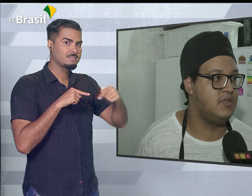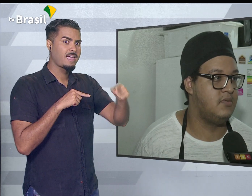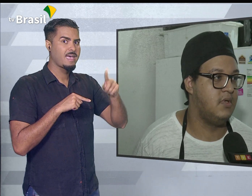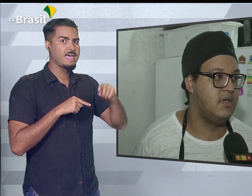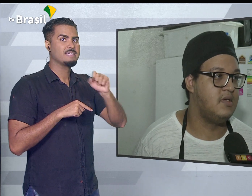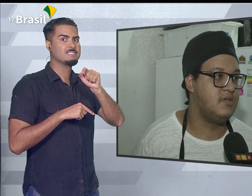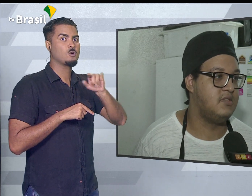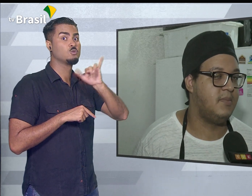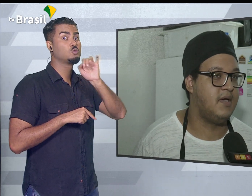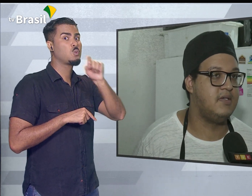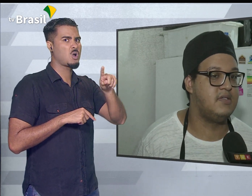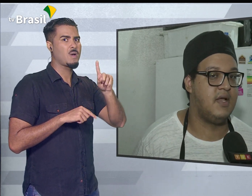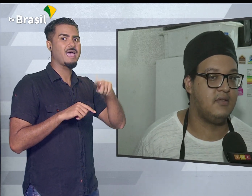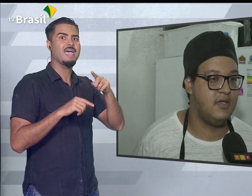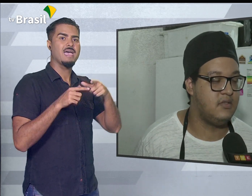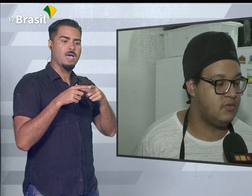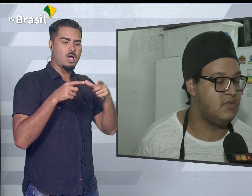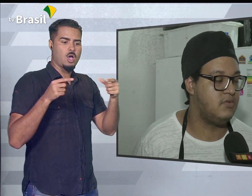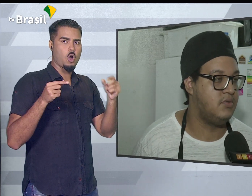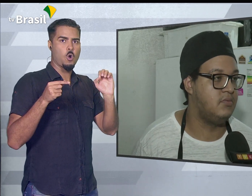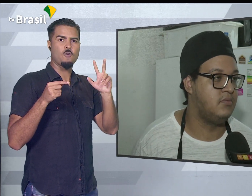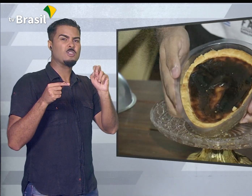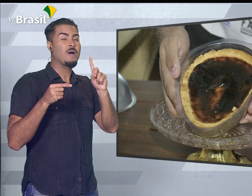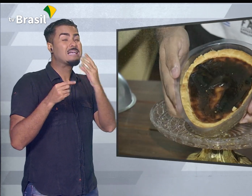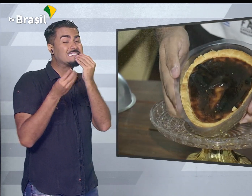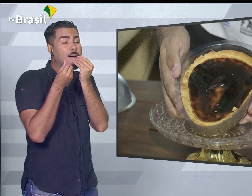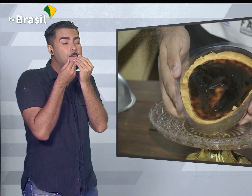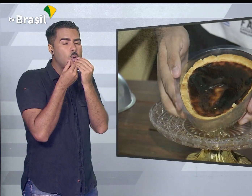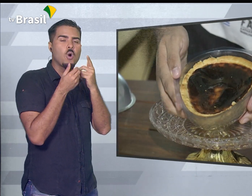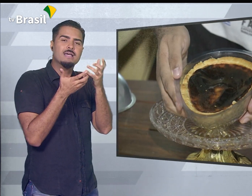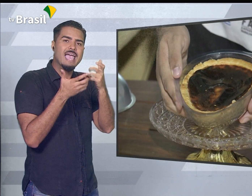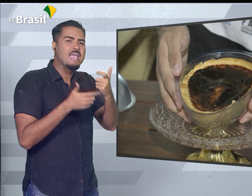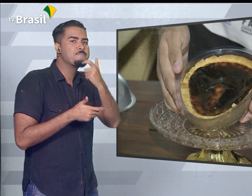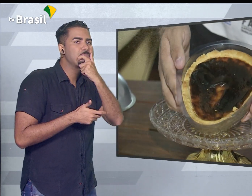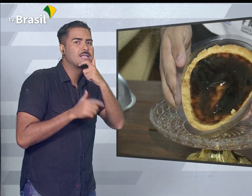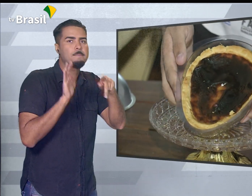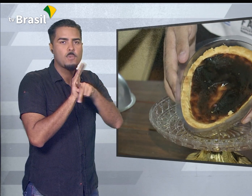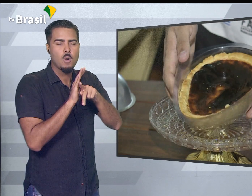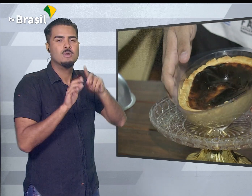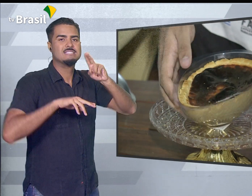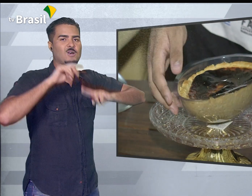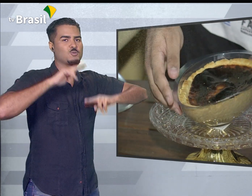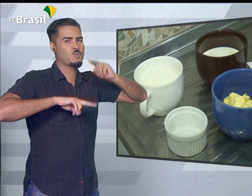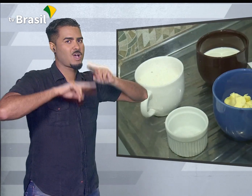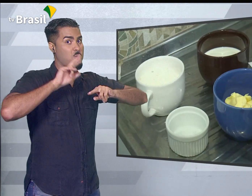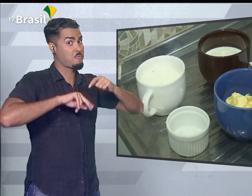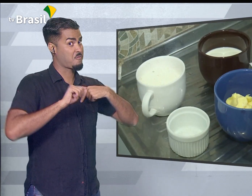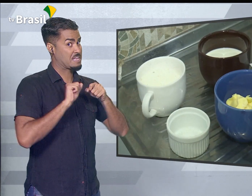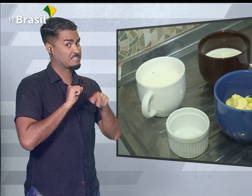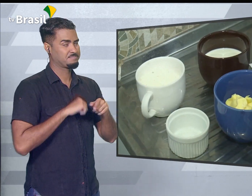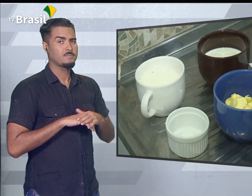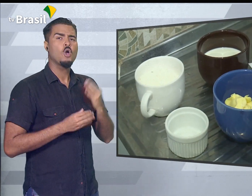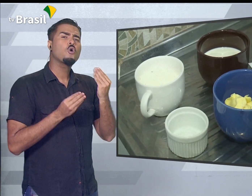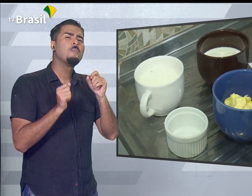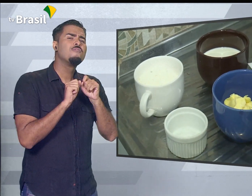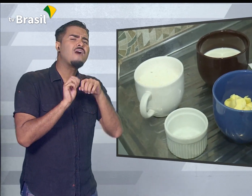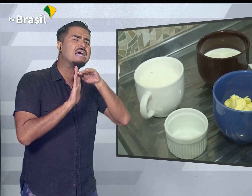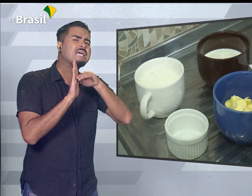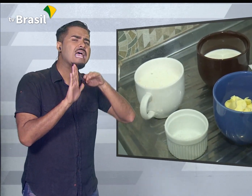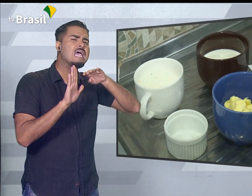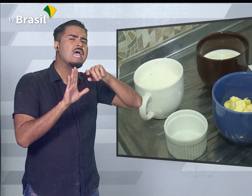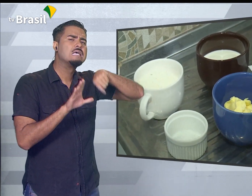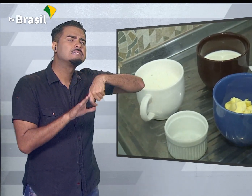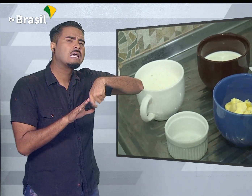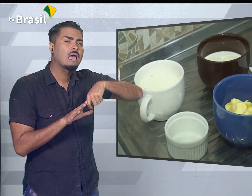sabores mesmo, seja mais característico do São João. Mas afinal, como é o passo a passo da receita? Os principais ingredientes são